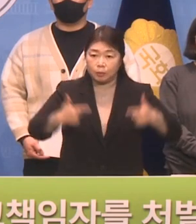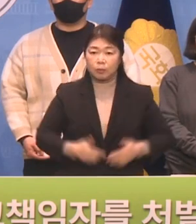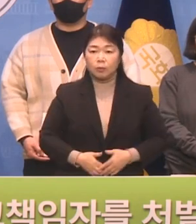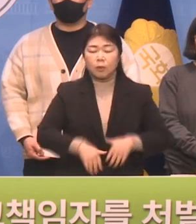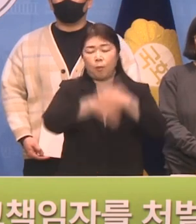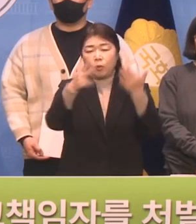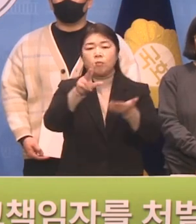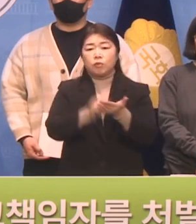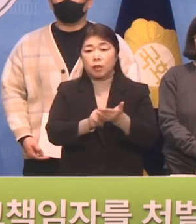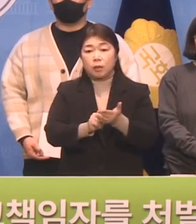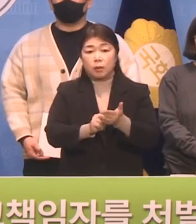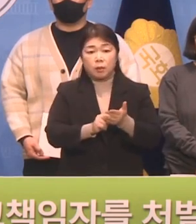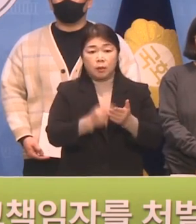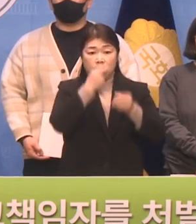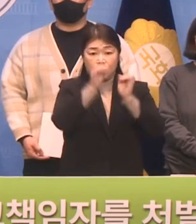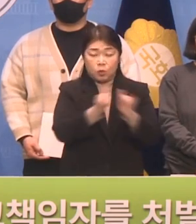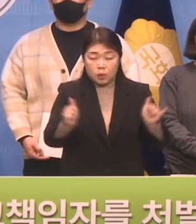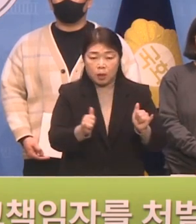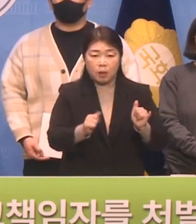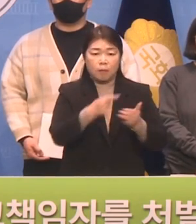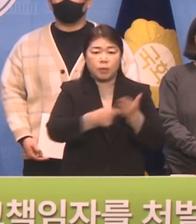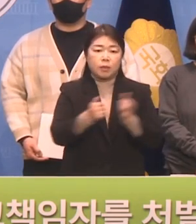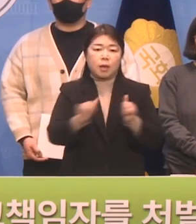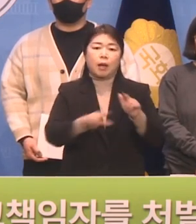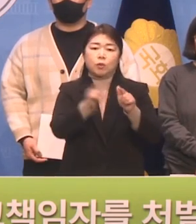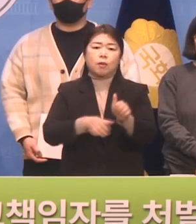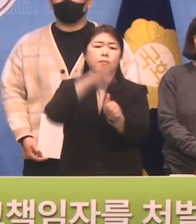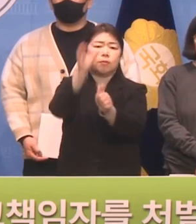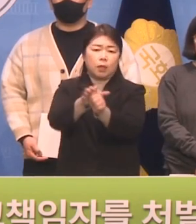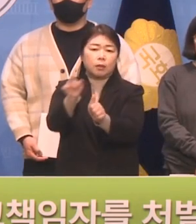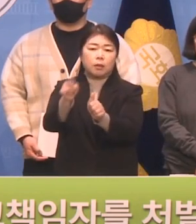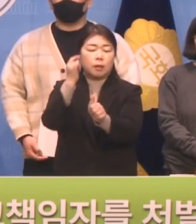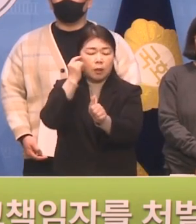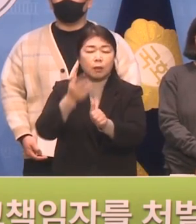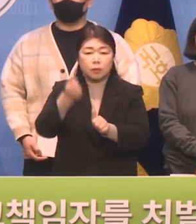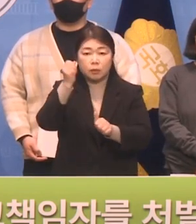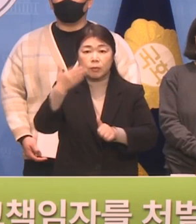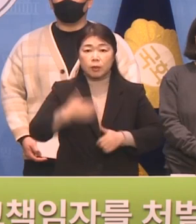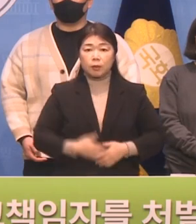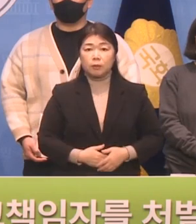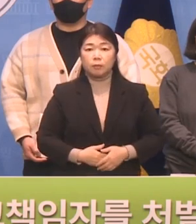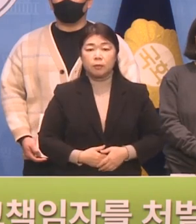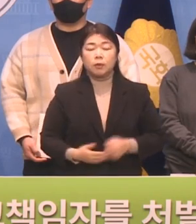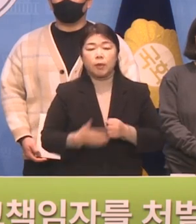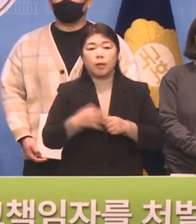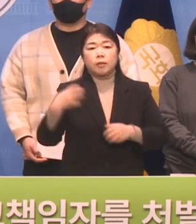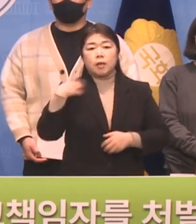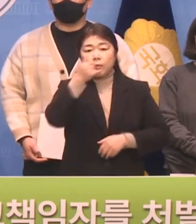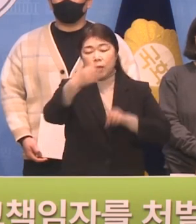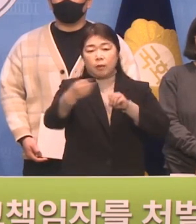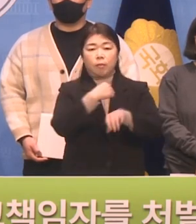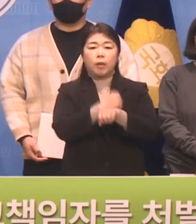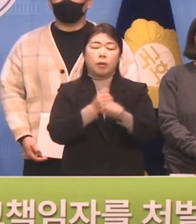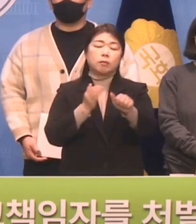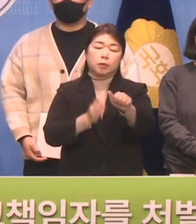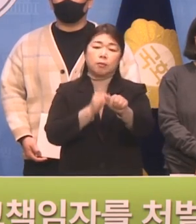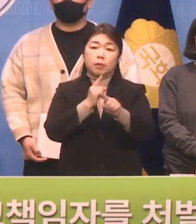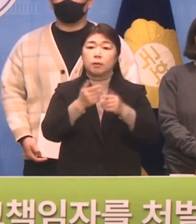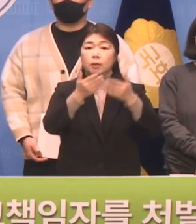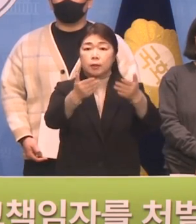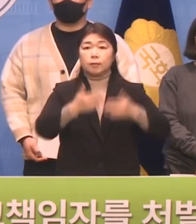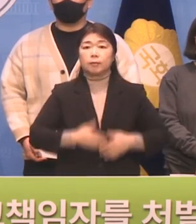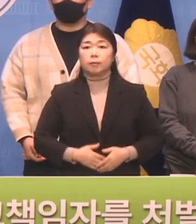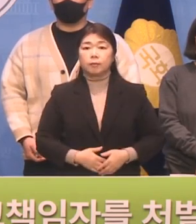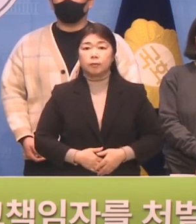문제를 유가족과 생존자 그리고 국민들에게 전가하는 것이라고 생각합니다. 국회의 책임 있는 답변을 다시 한번 간절히